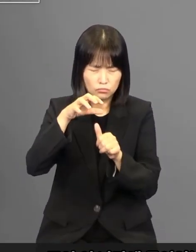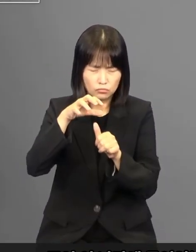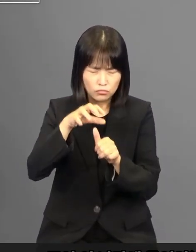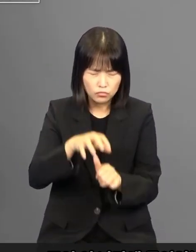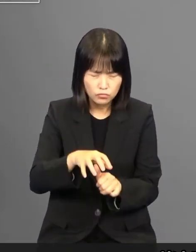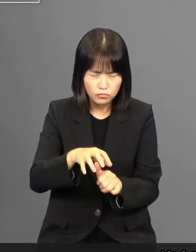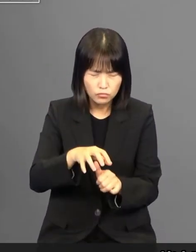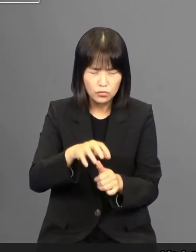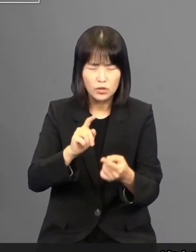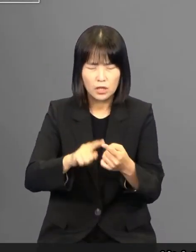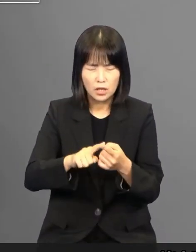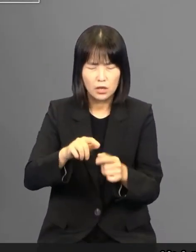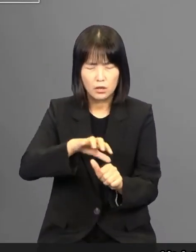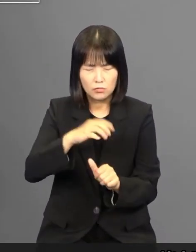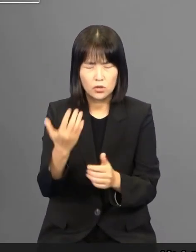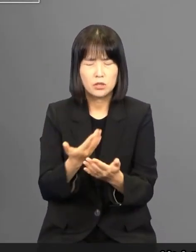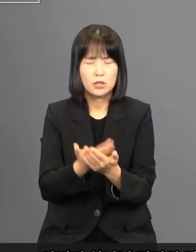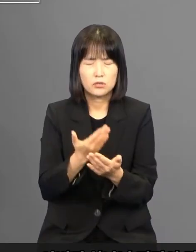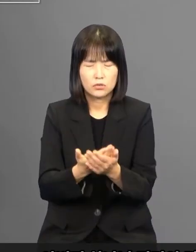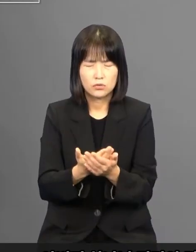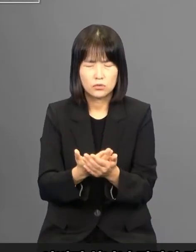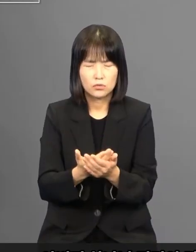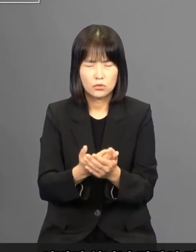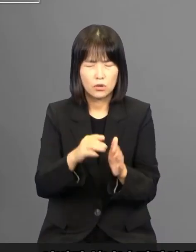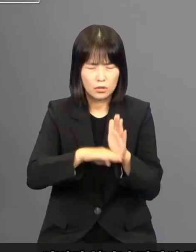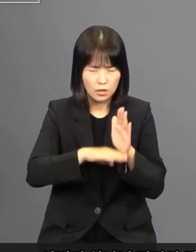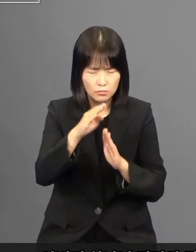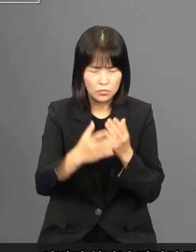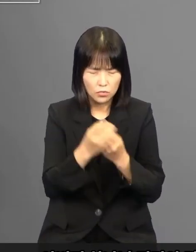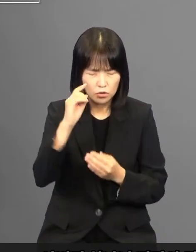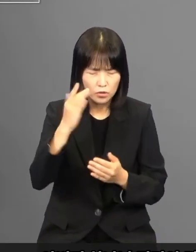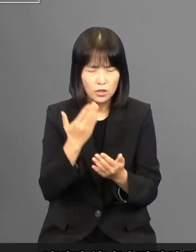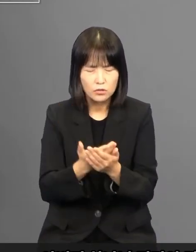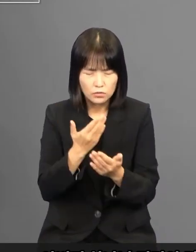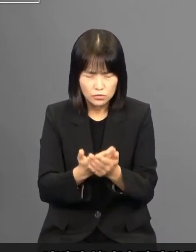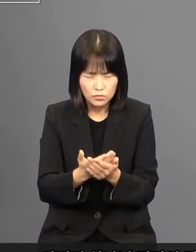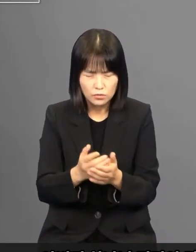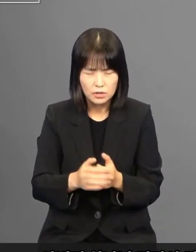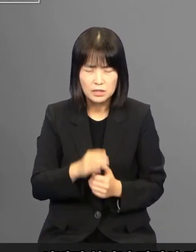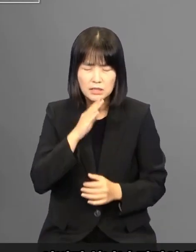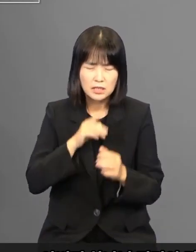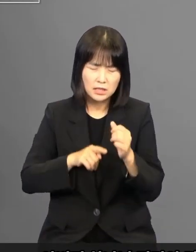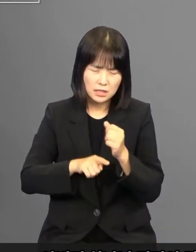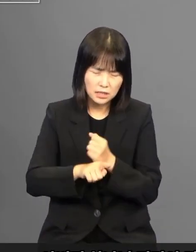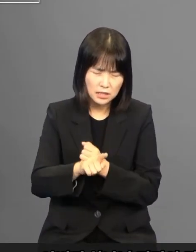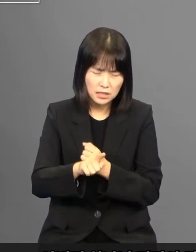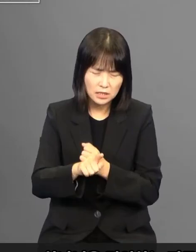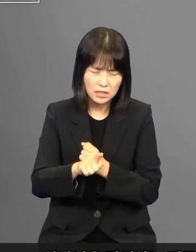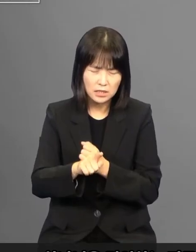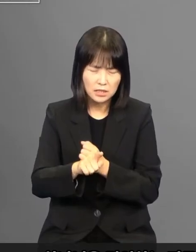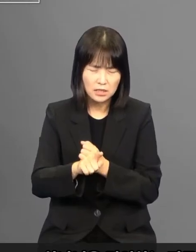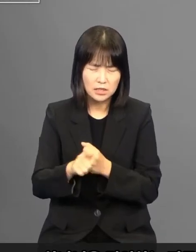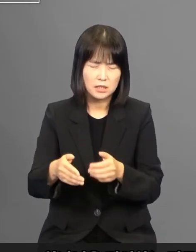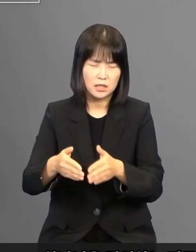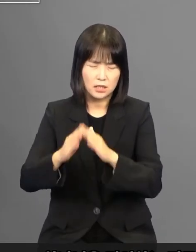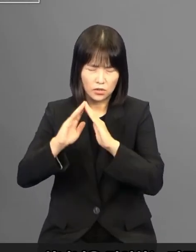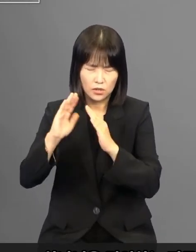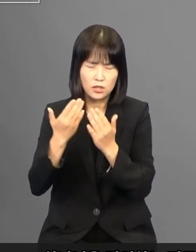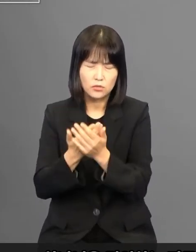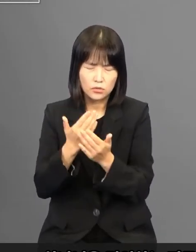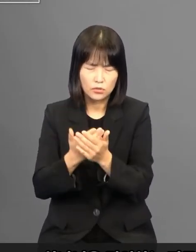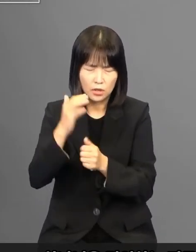하여 주시고 하나 되기를 원합니다. 진리가 아버지 하나님 진리의 깃발이 흔들게 되게 하여 주시옵시고 하나님을